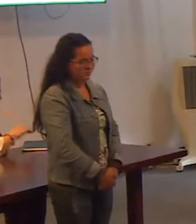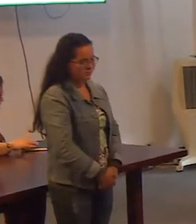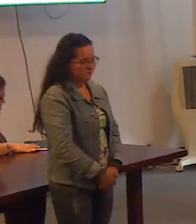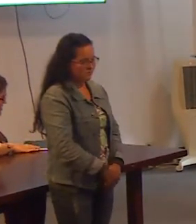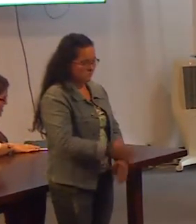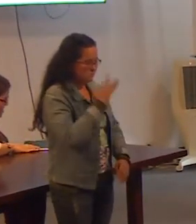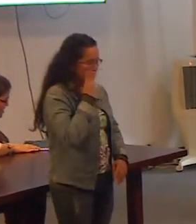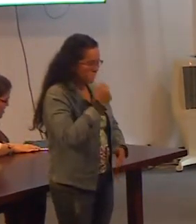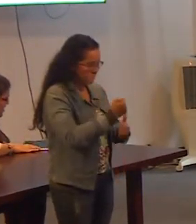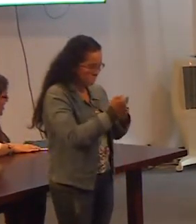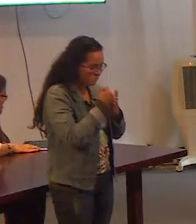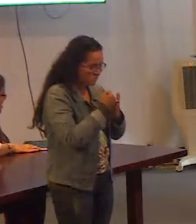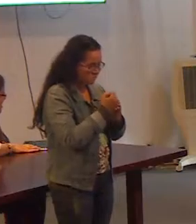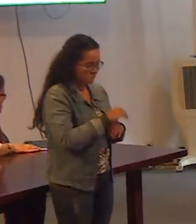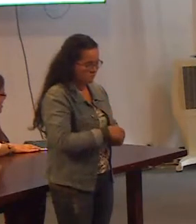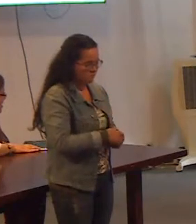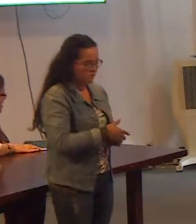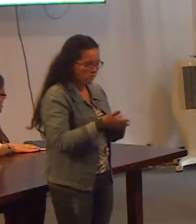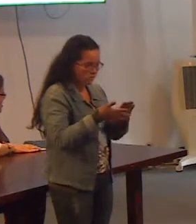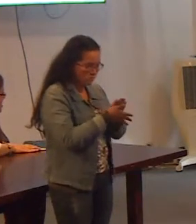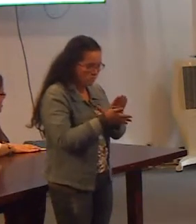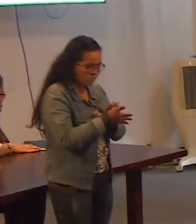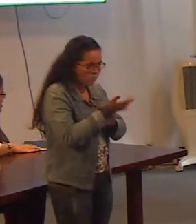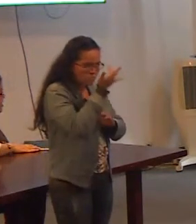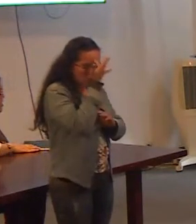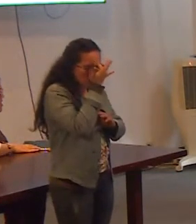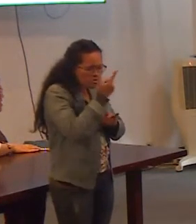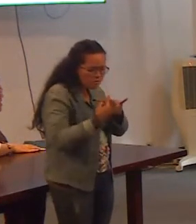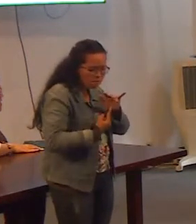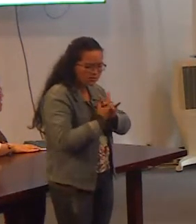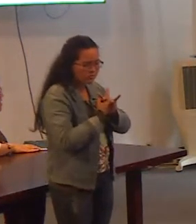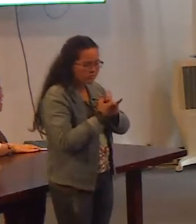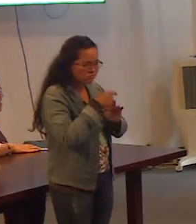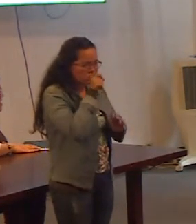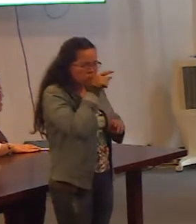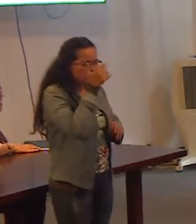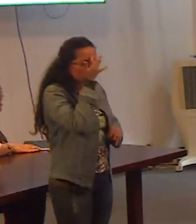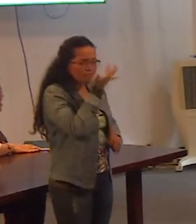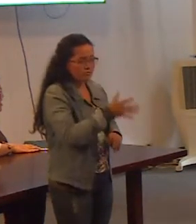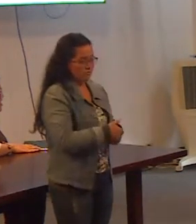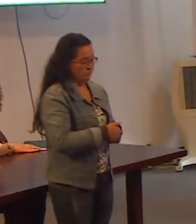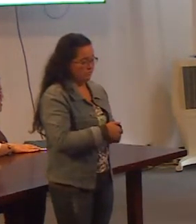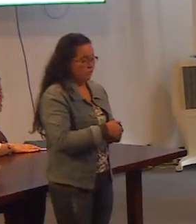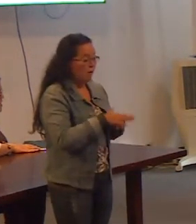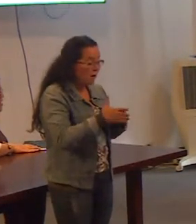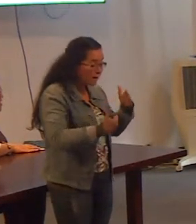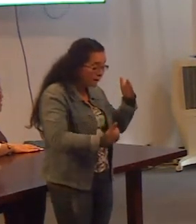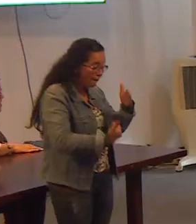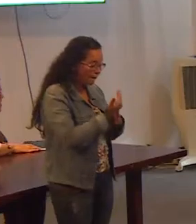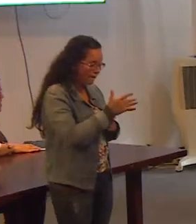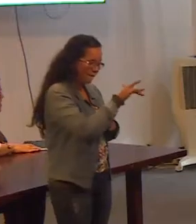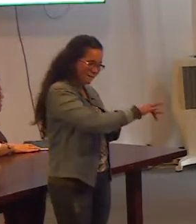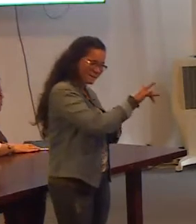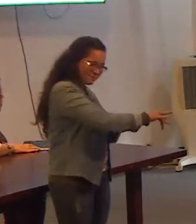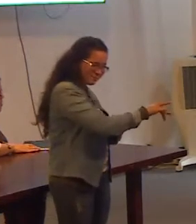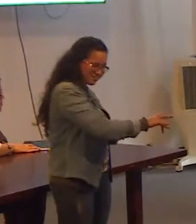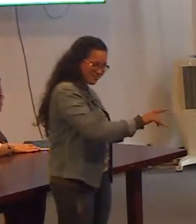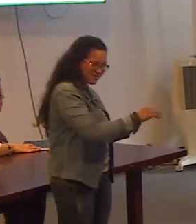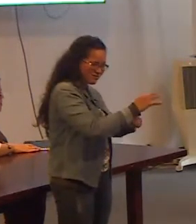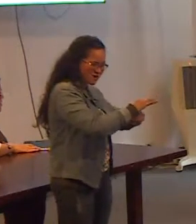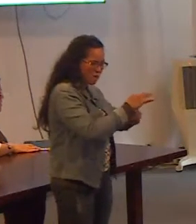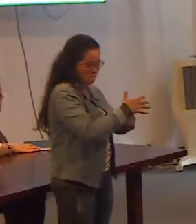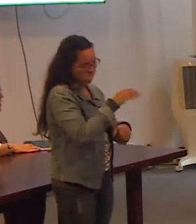de experiencias. Les voy a contar primero por qué surge esta pregunta. Nosotros cuando comenzamos la intervención en las fundaciones era solo